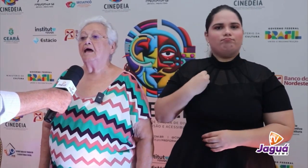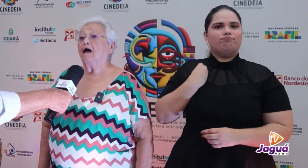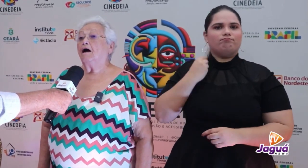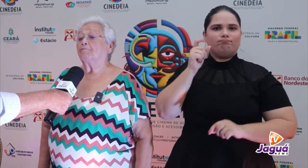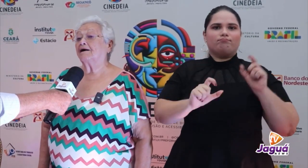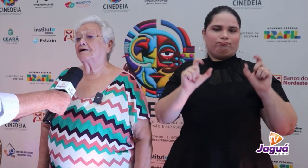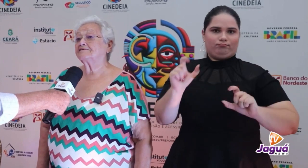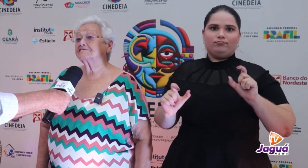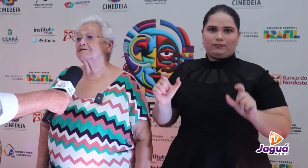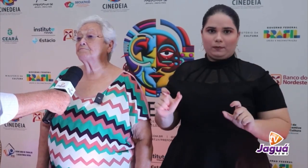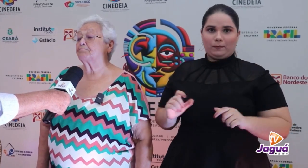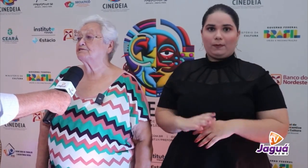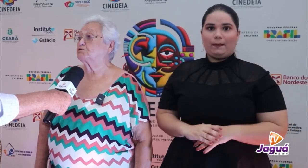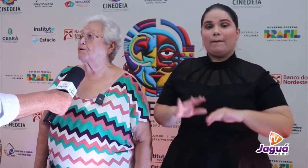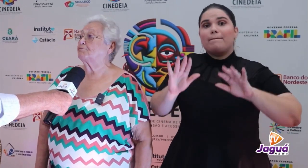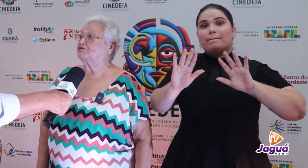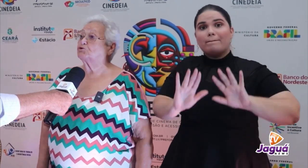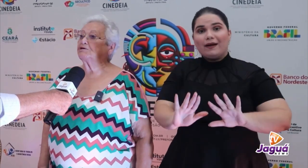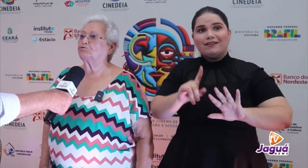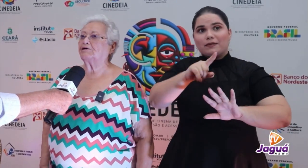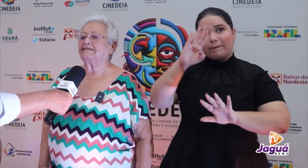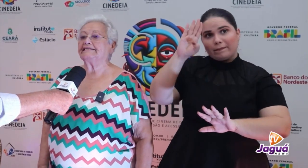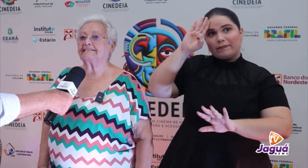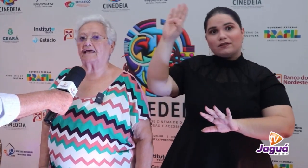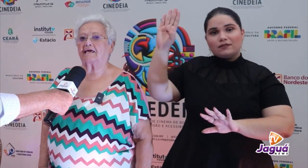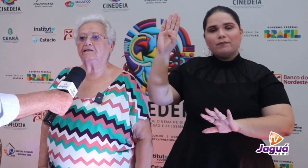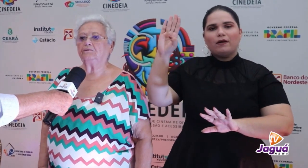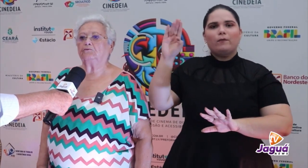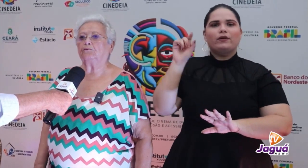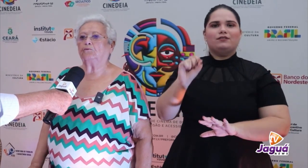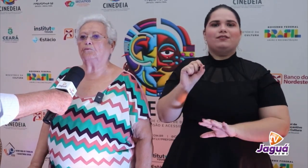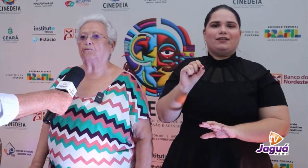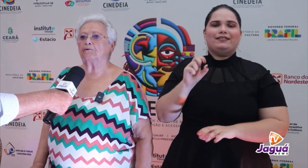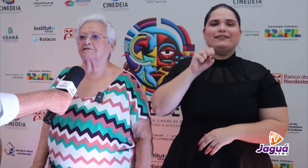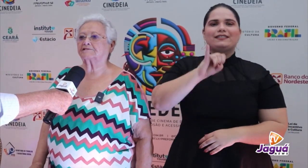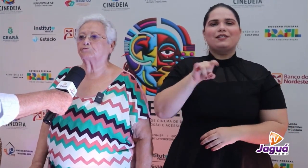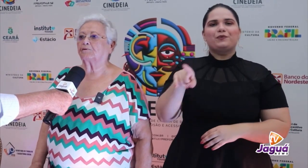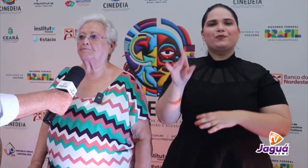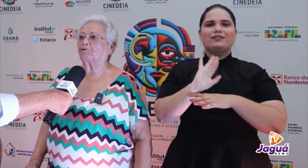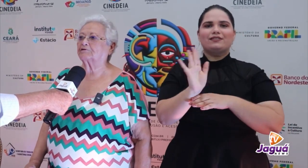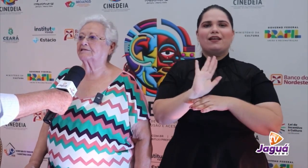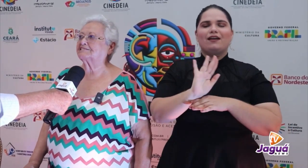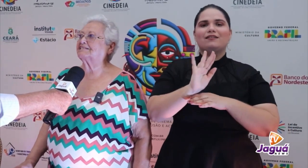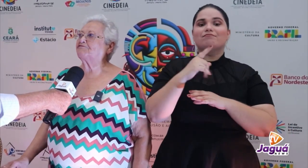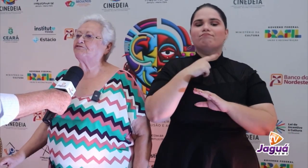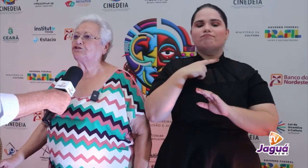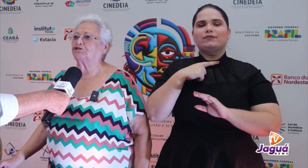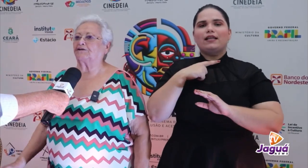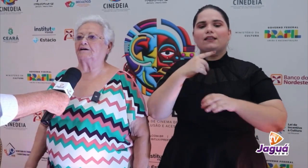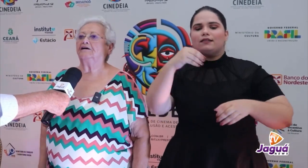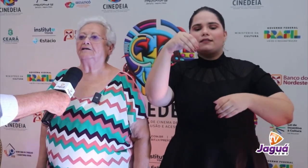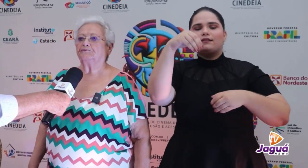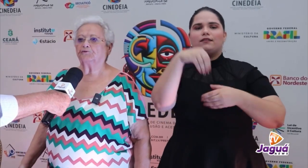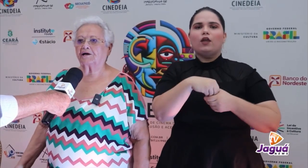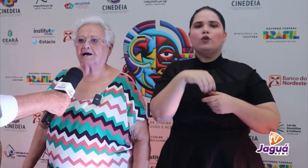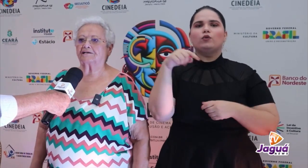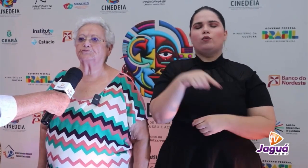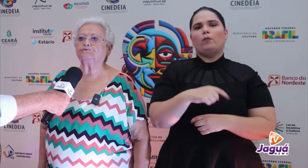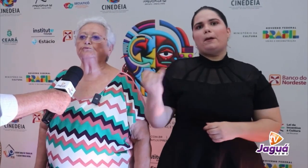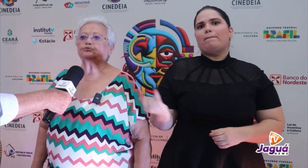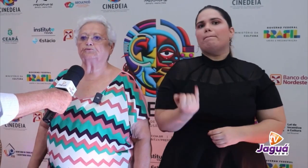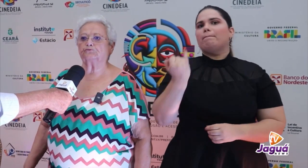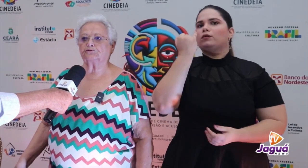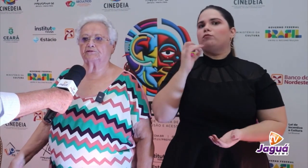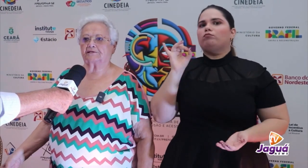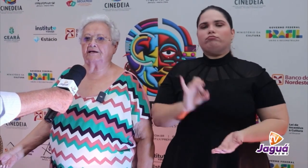né? Mas, principalmente, quando ele tem uma importância definida, no